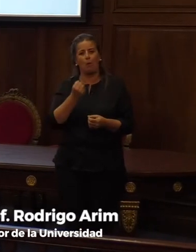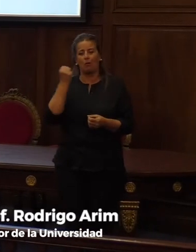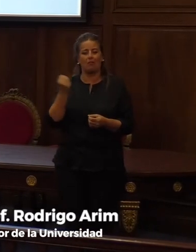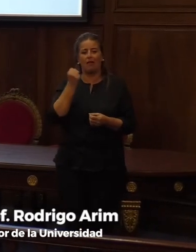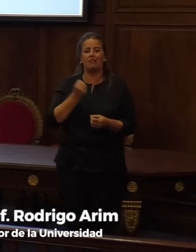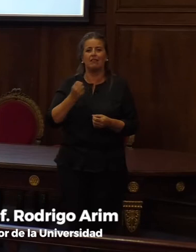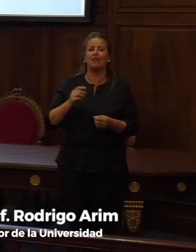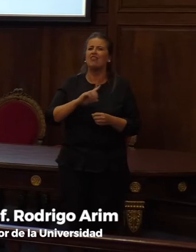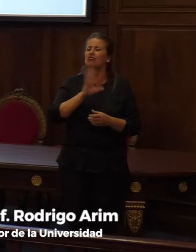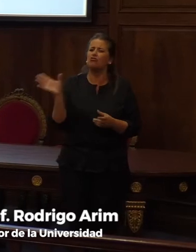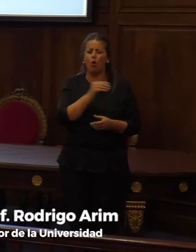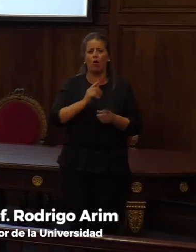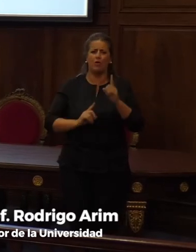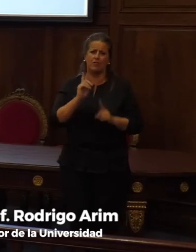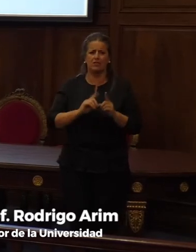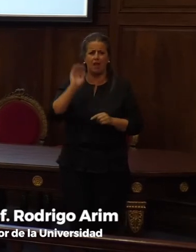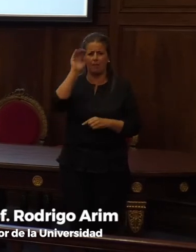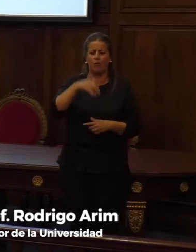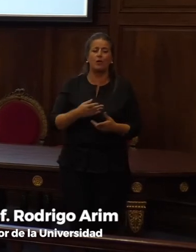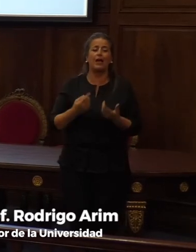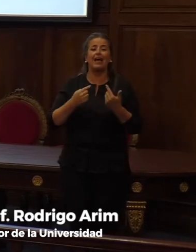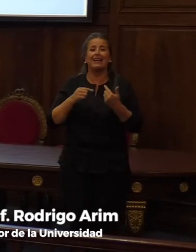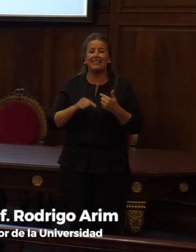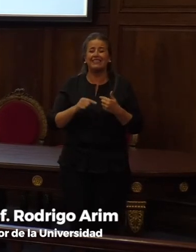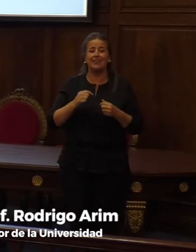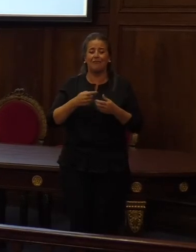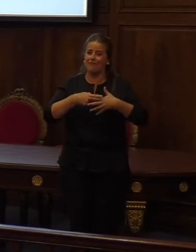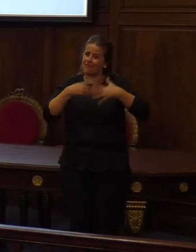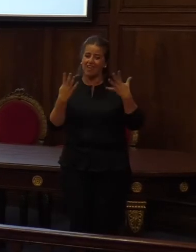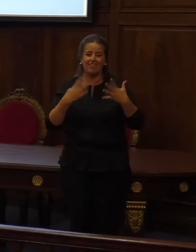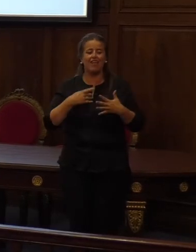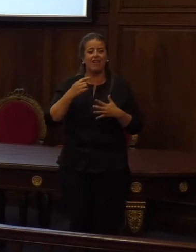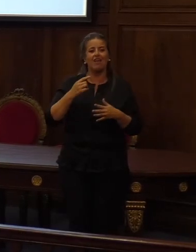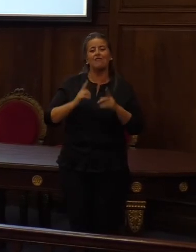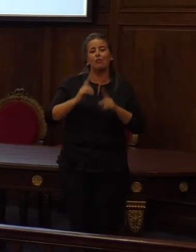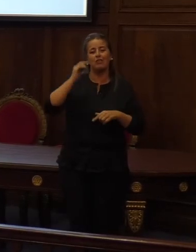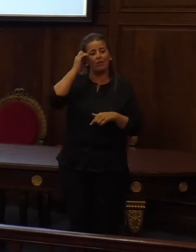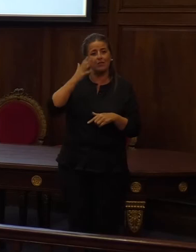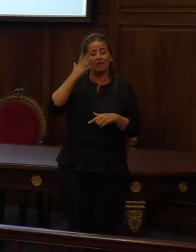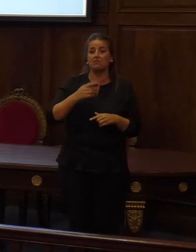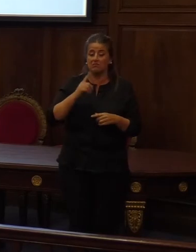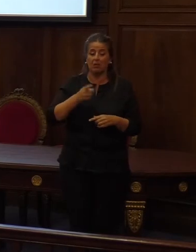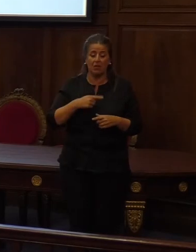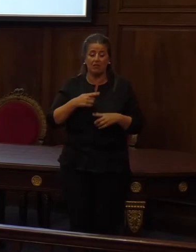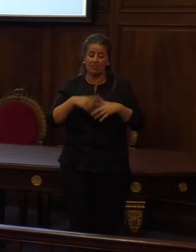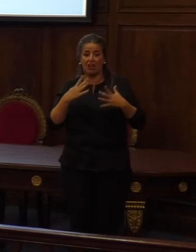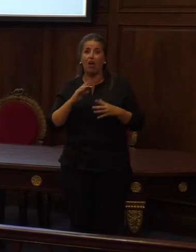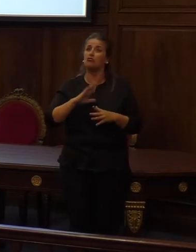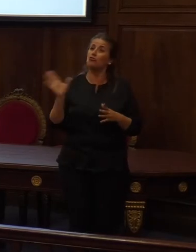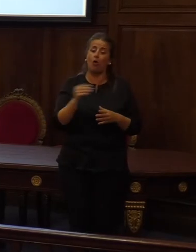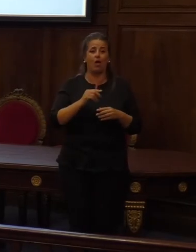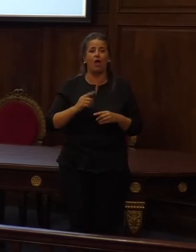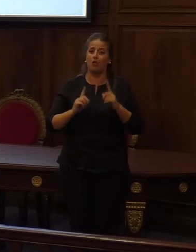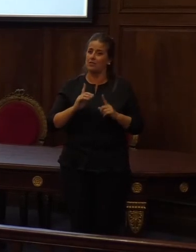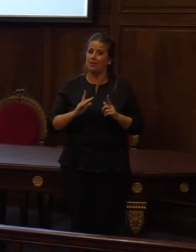la Universidad de la República. El festejo de la Facultad de Psicología es un festejo de la Universidad, es un festejo que